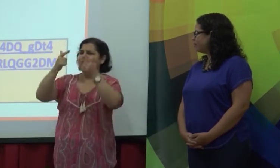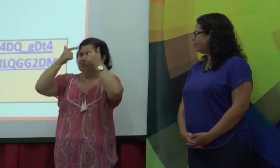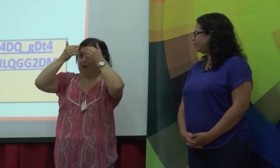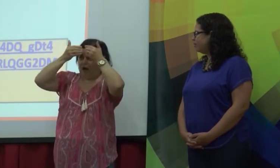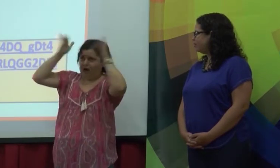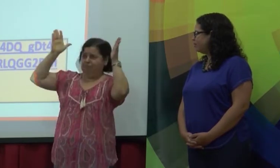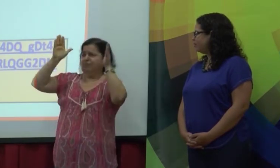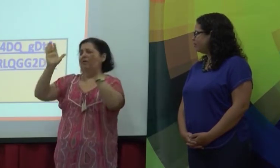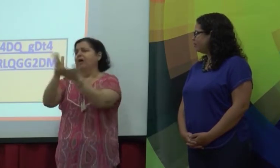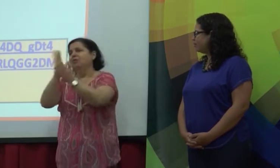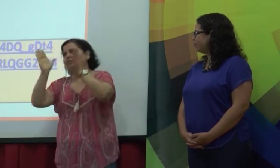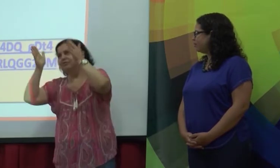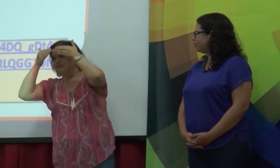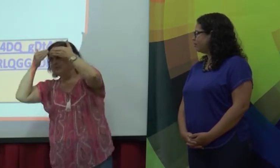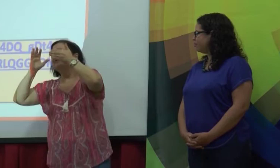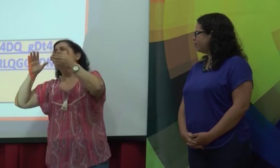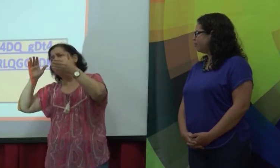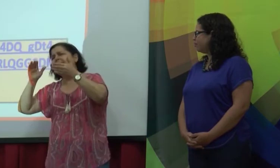Existem.